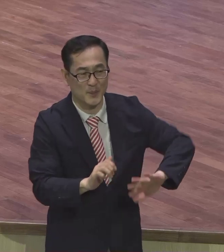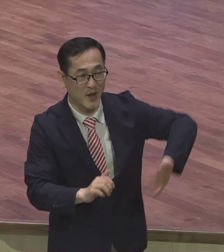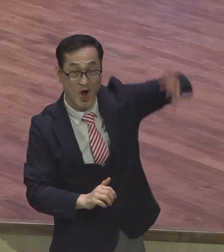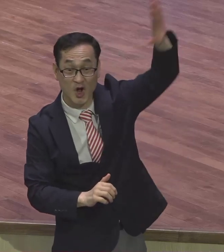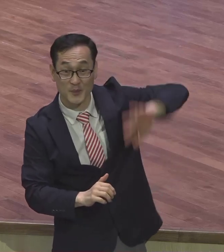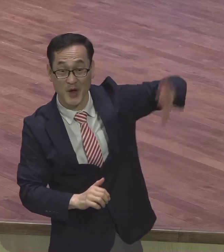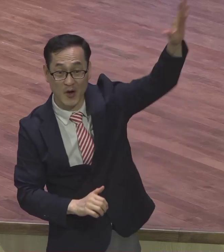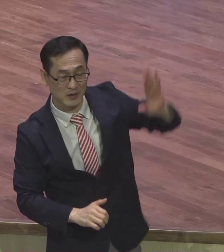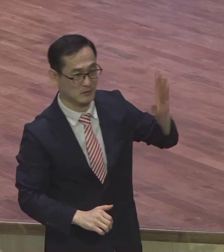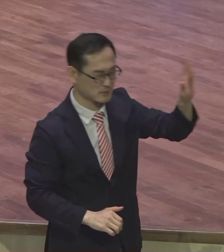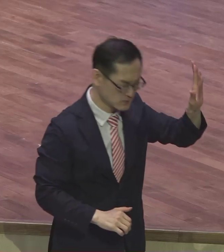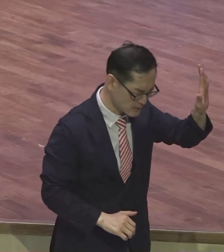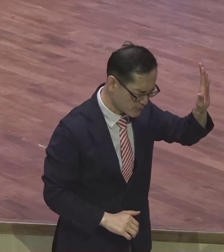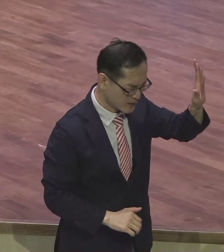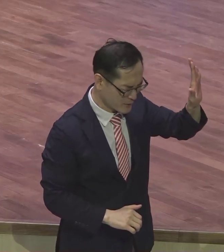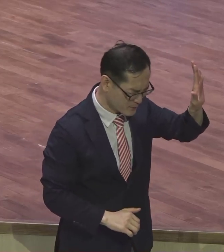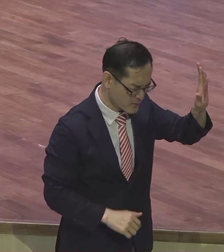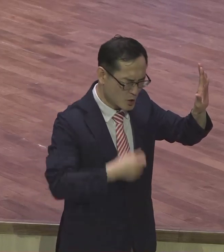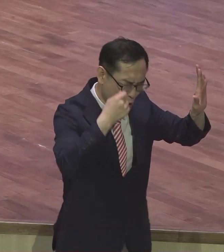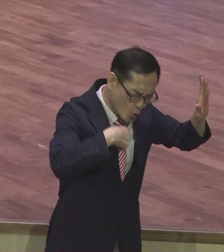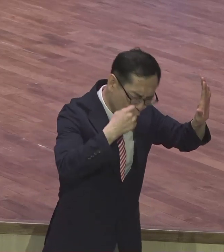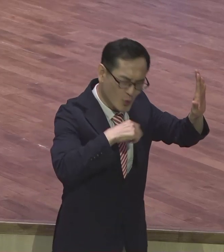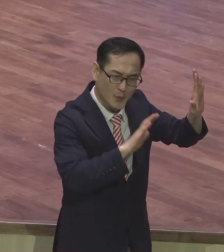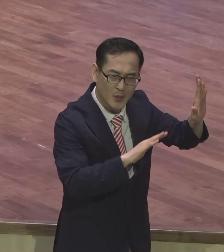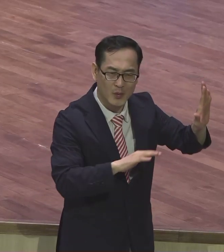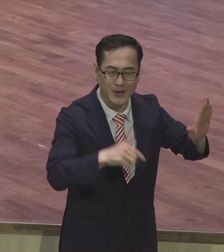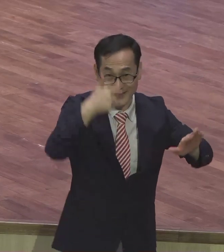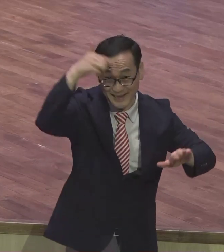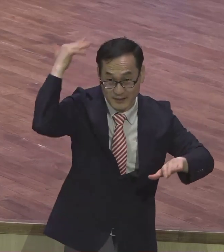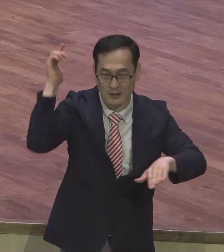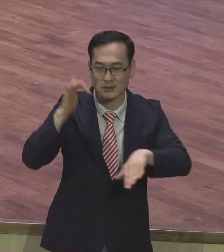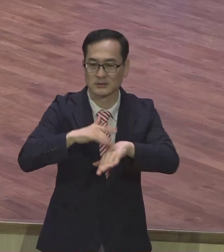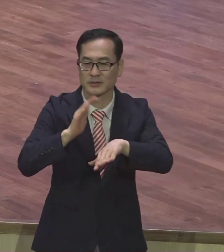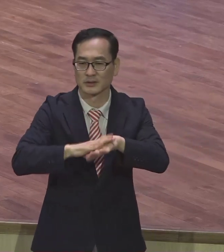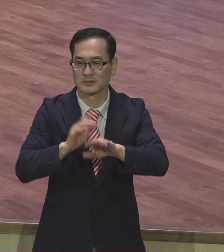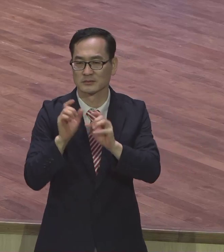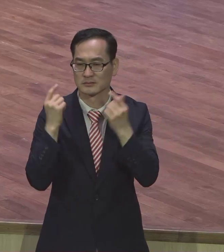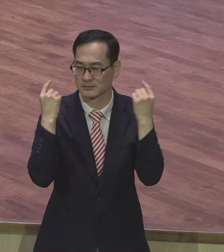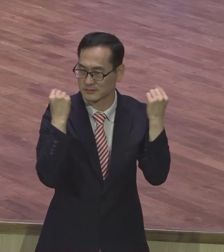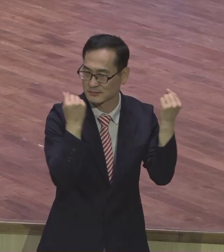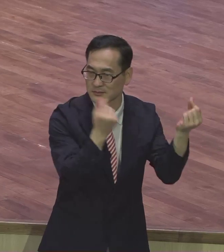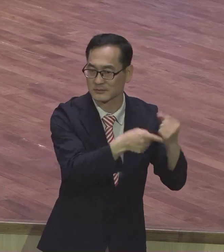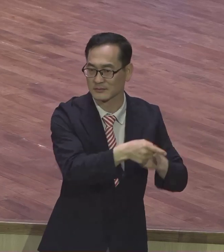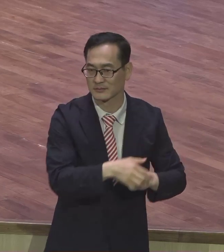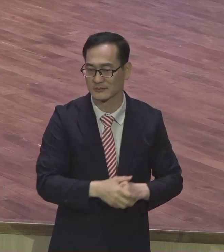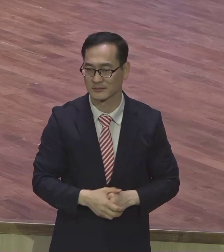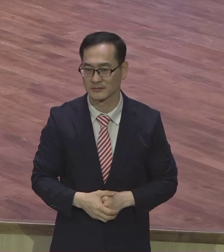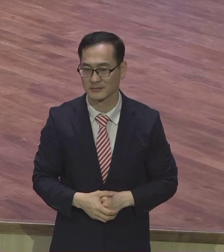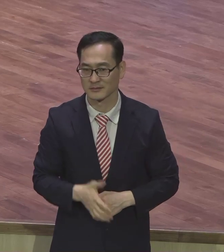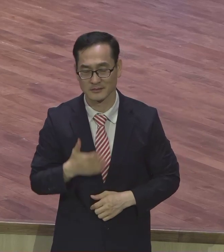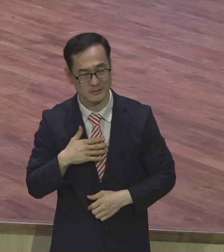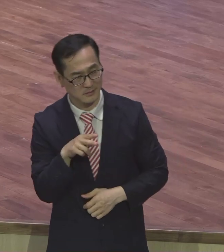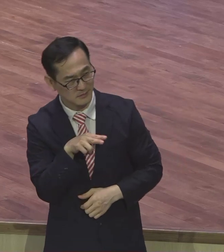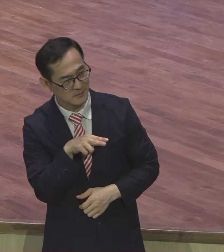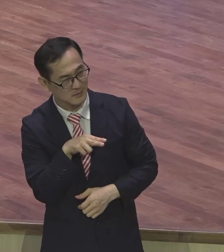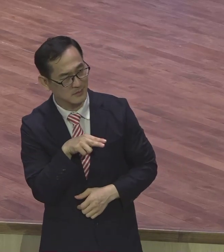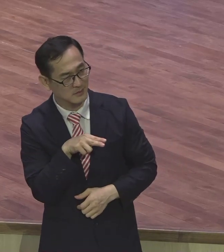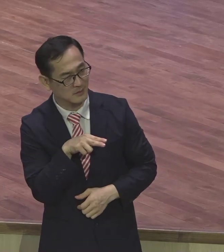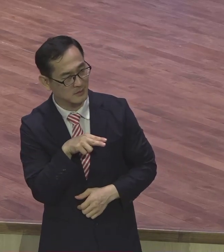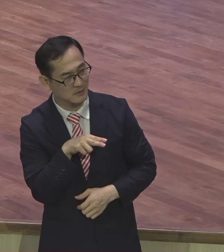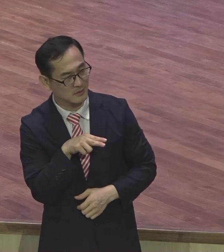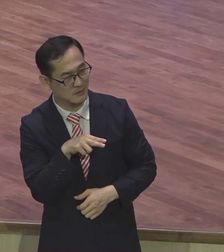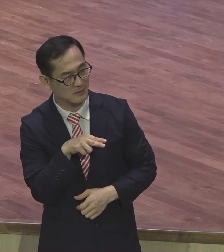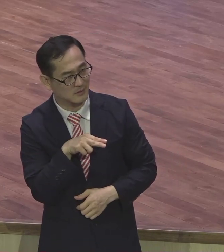이러고 있습니다 이 쓰고 뒤집어 쓰고 이래 보면 내 눈에 어떻게 보이겠어요 그 사람들이